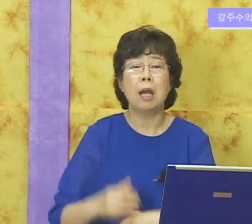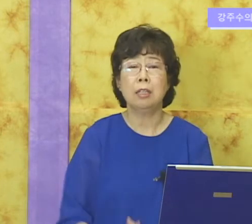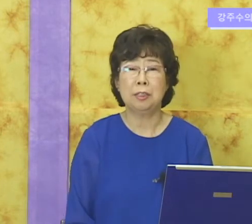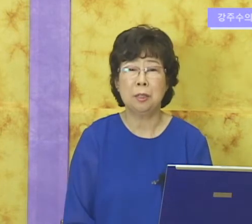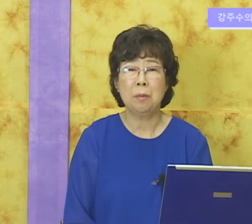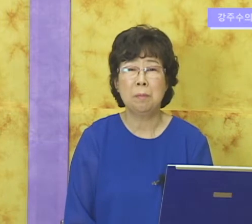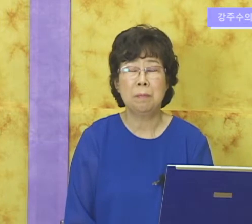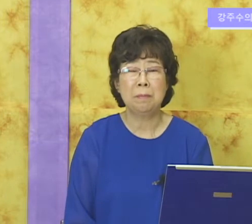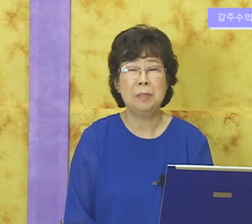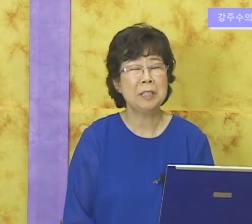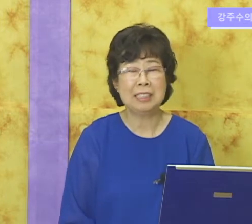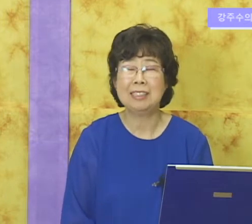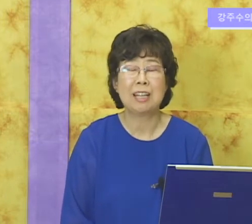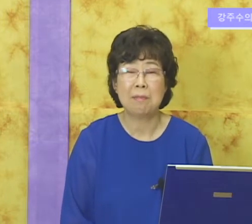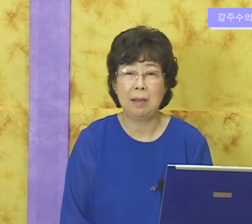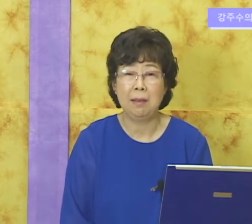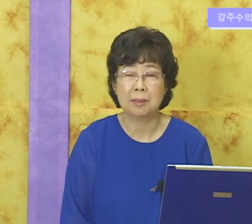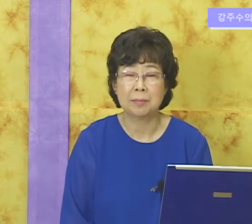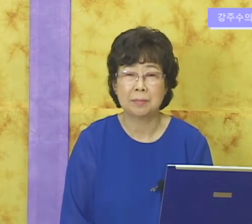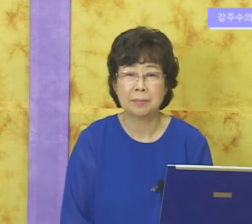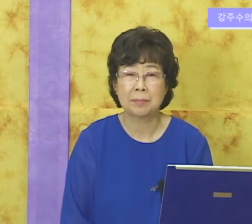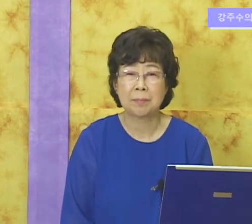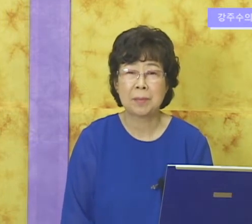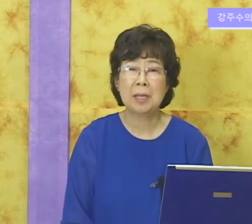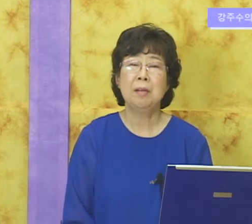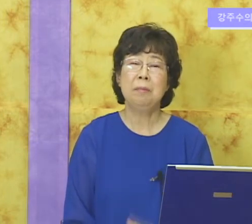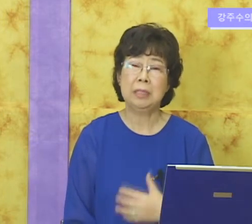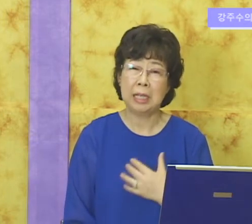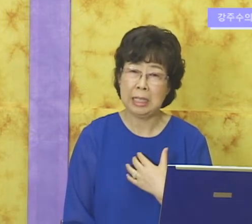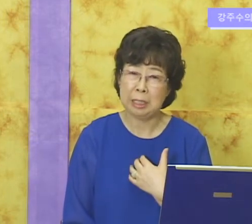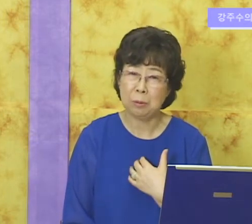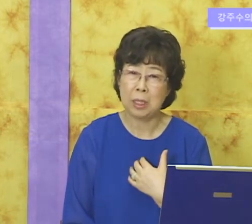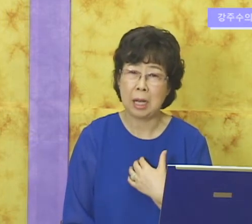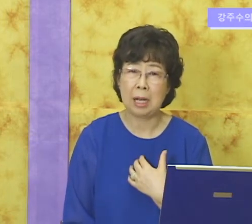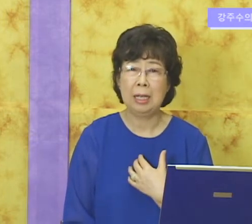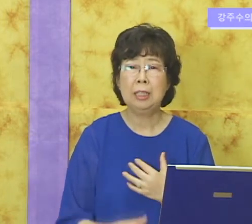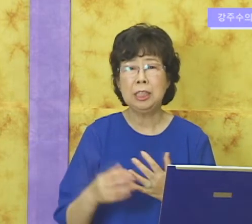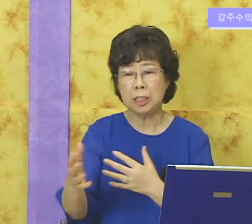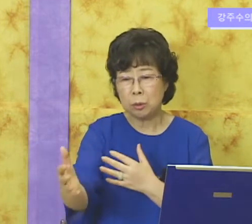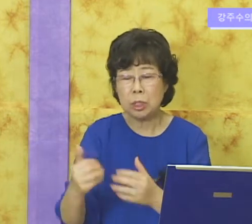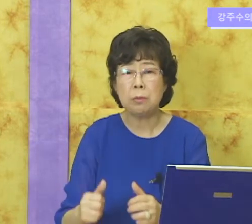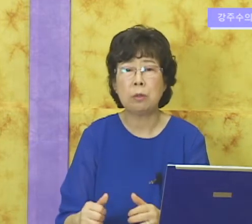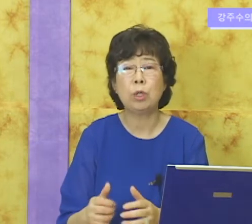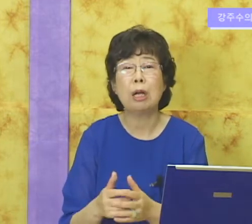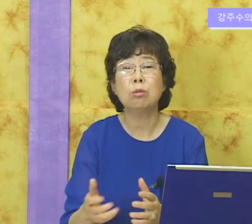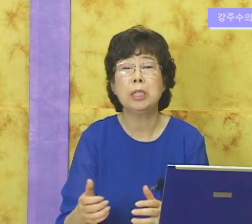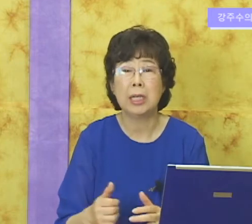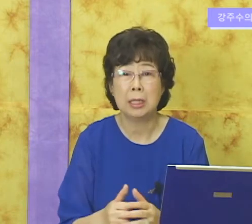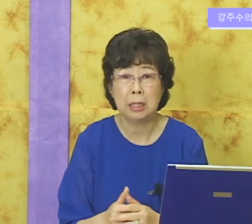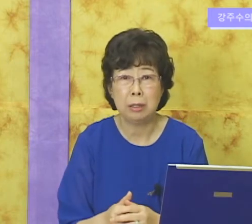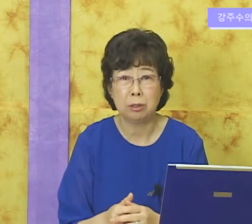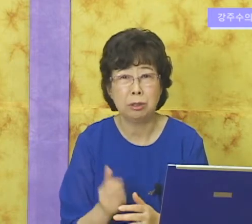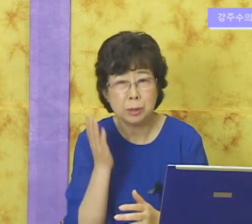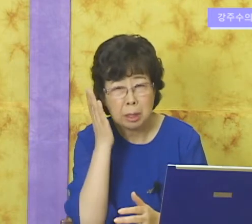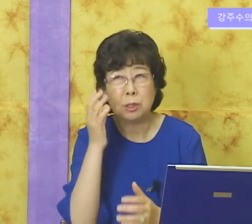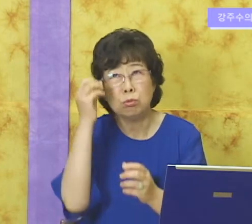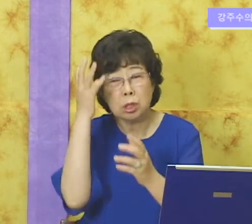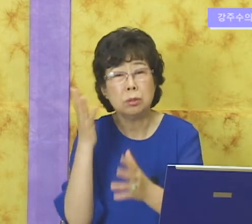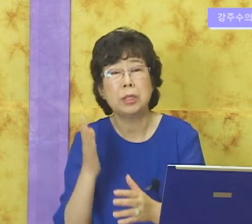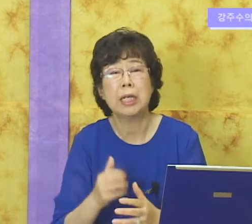하는 것처럼 느껴지는가 봐요. 비장애인인 우리가 친척이 우리 집에 와도 우리 하루 종일 얘기하잖아요. 누구 살면서 불 끄고도